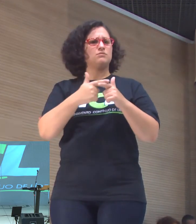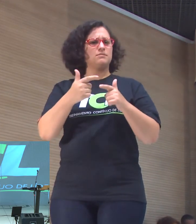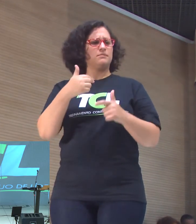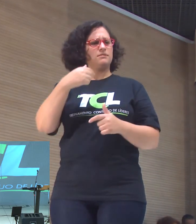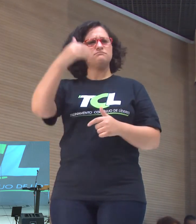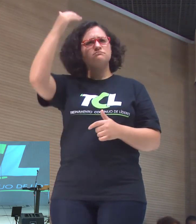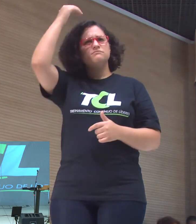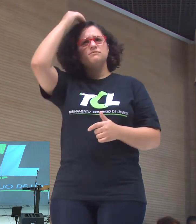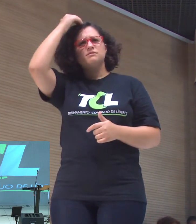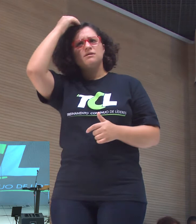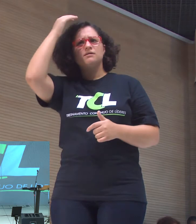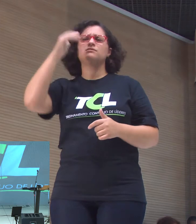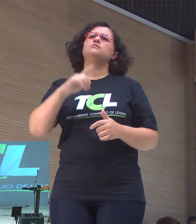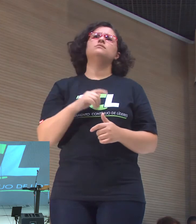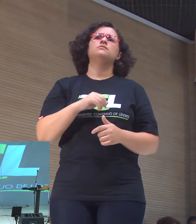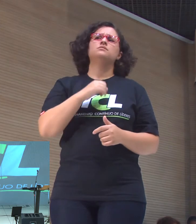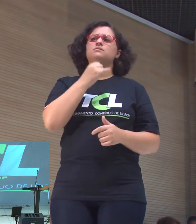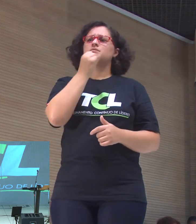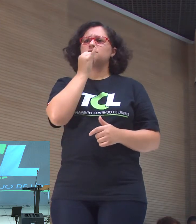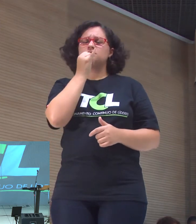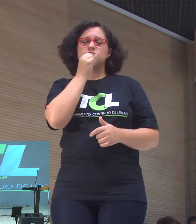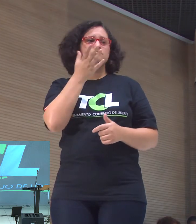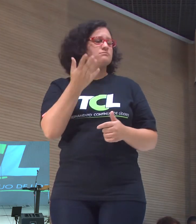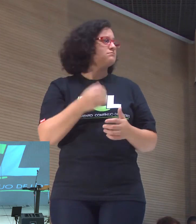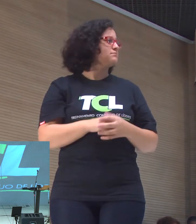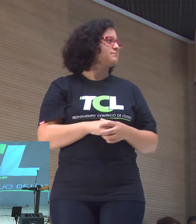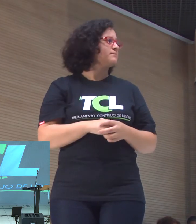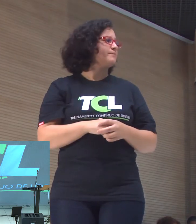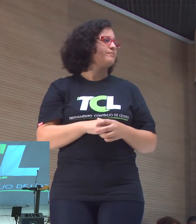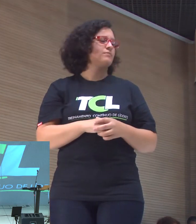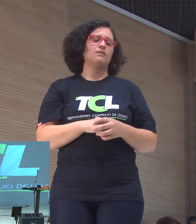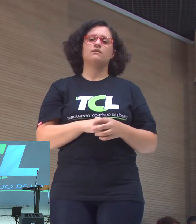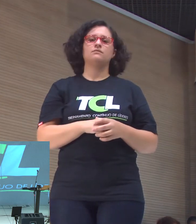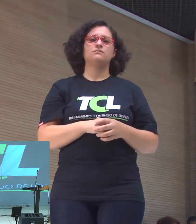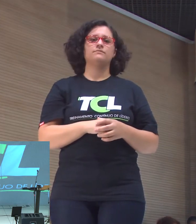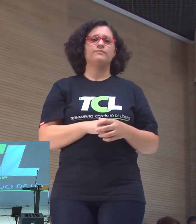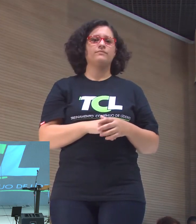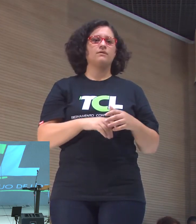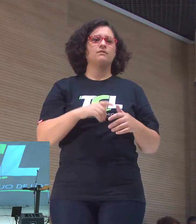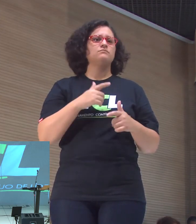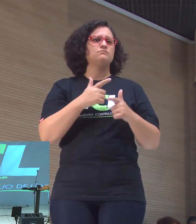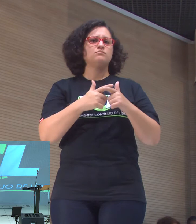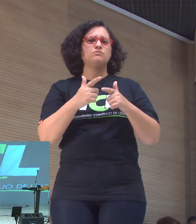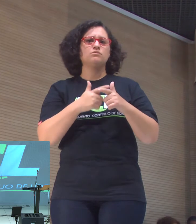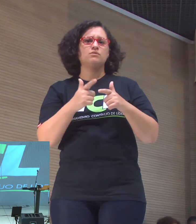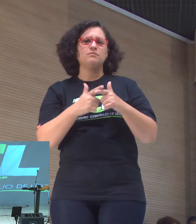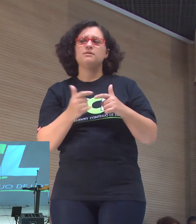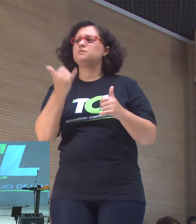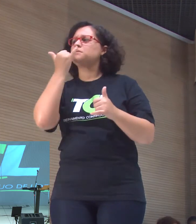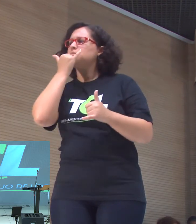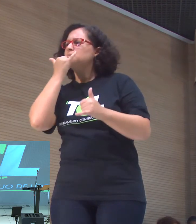nós, inimigos da unidade que estão em nós. E daí a gente volta lá, às vezes, falta